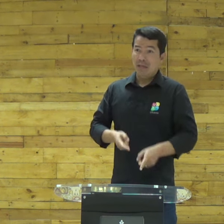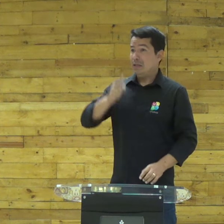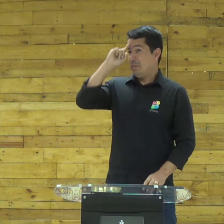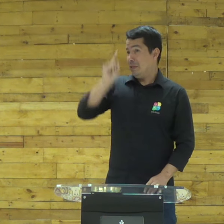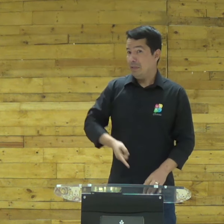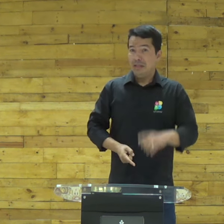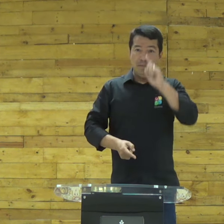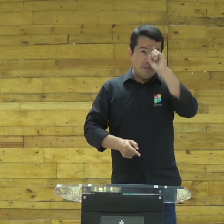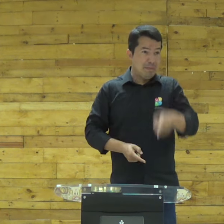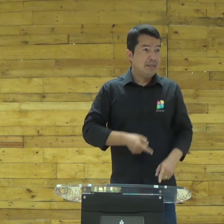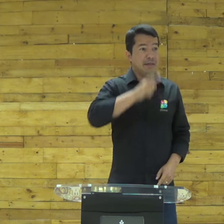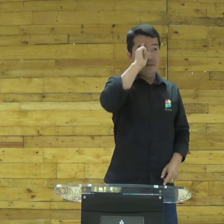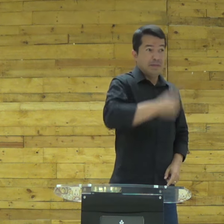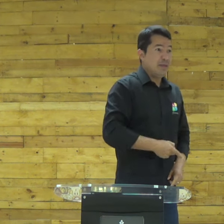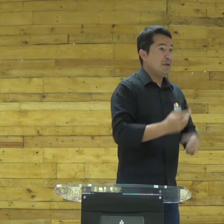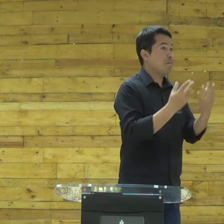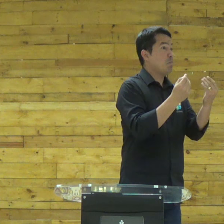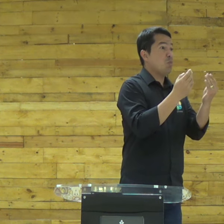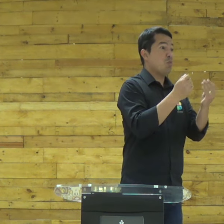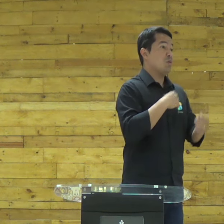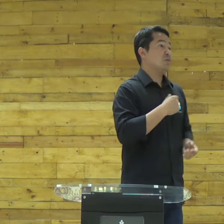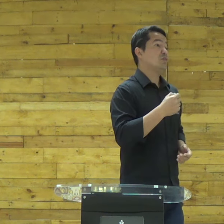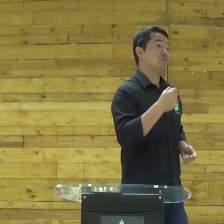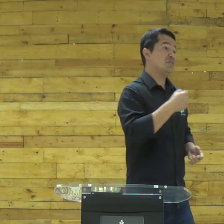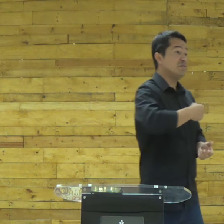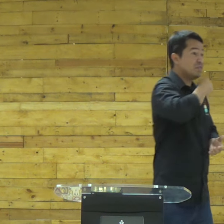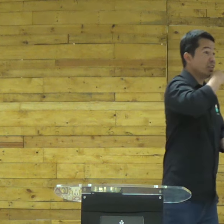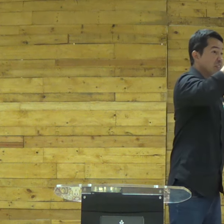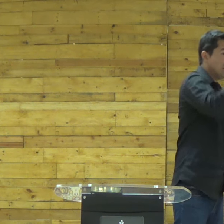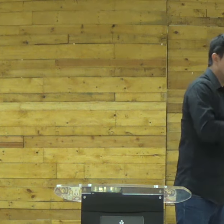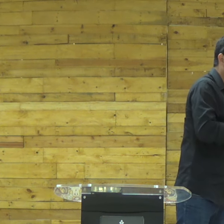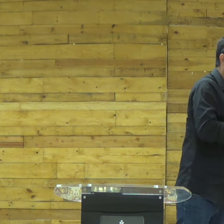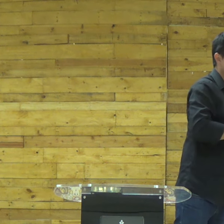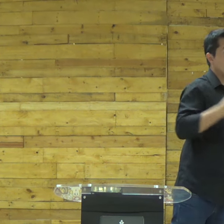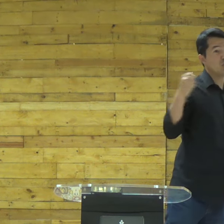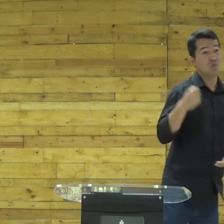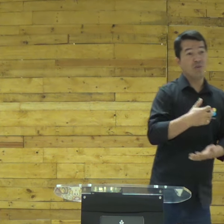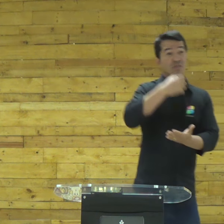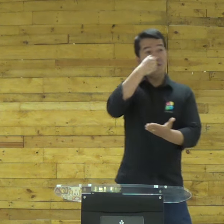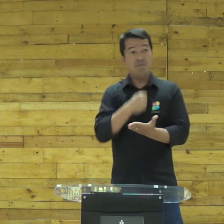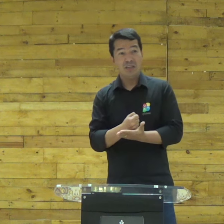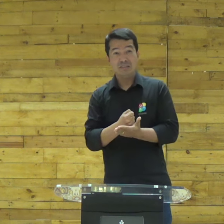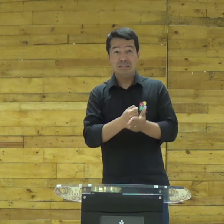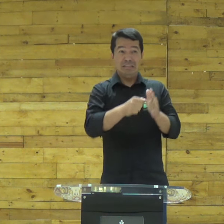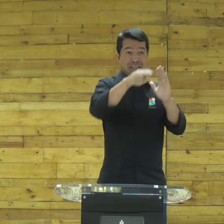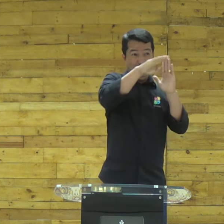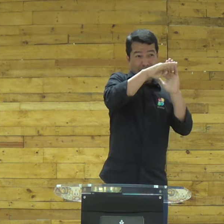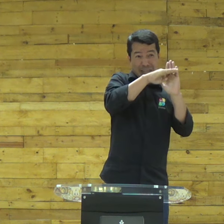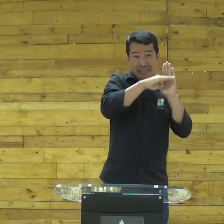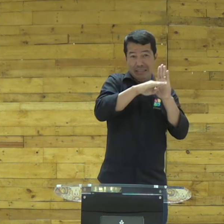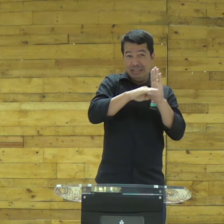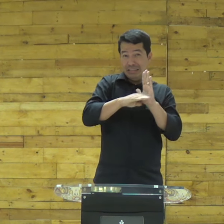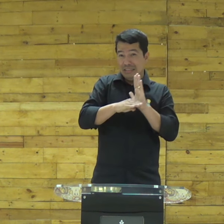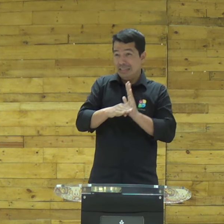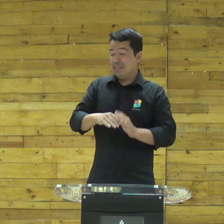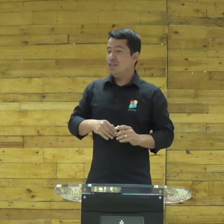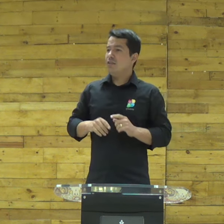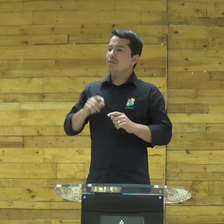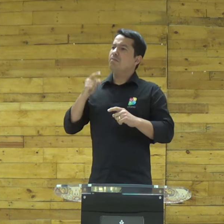mandamentos muitos muitos mandamentos no velho testamento e no Novo Testamento uma